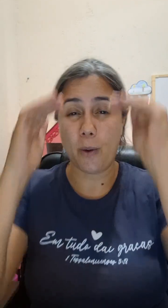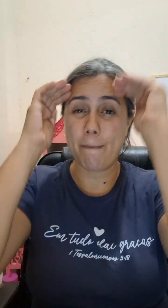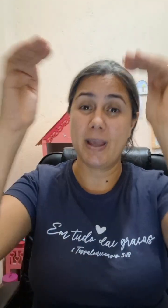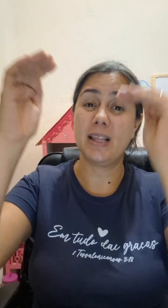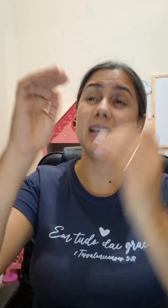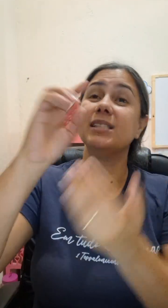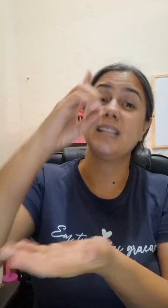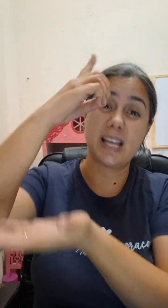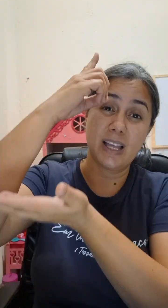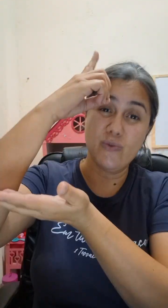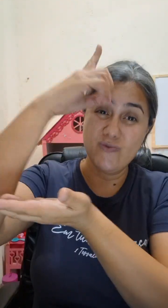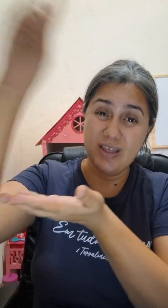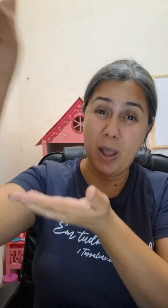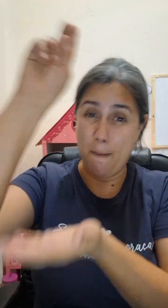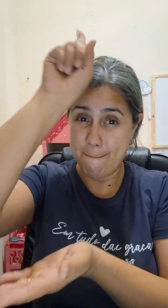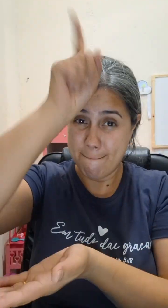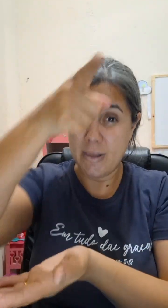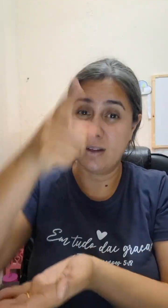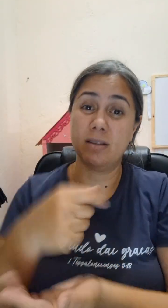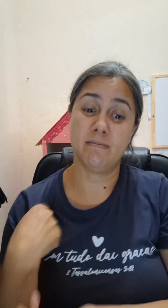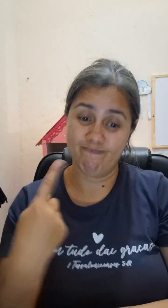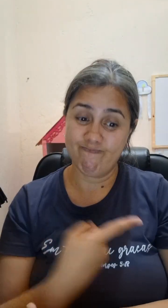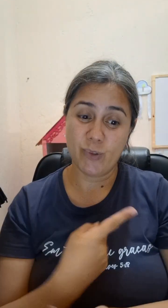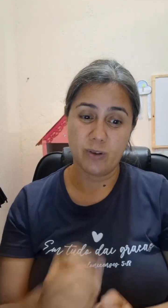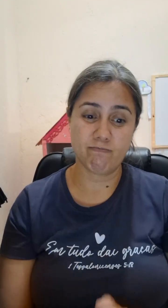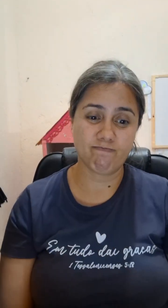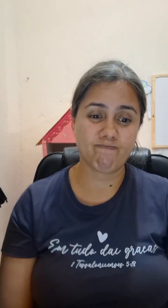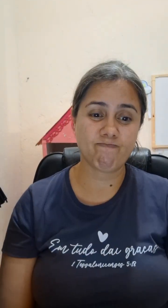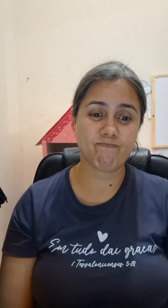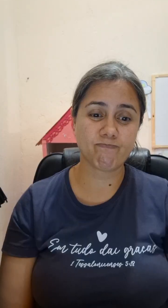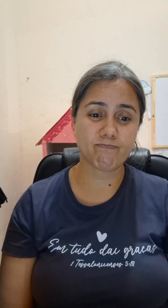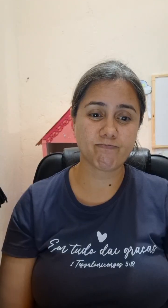gente, mas nós precisamos obedecer os mandamentos do Senhor.